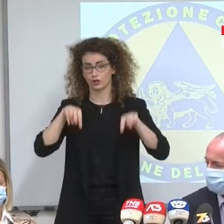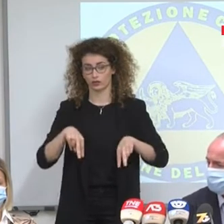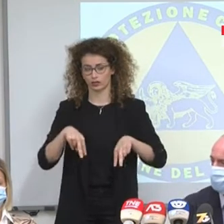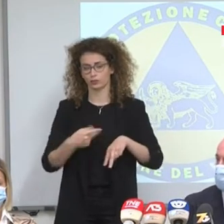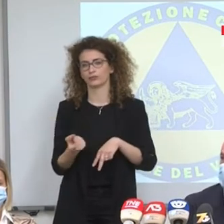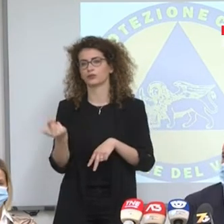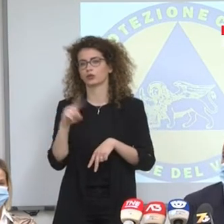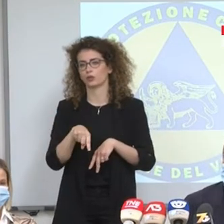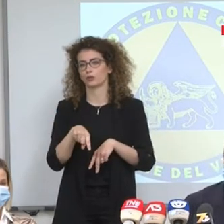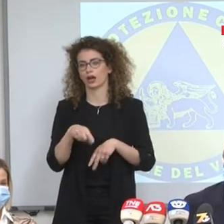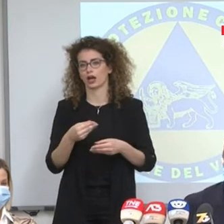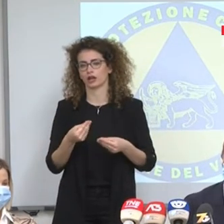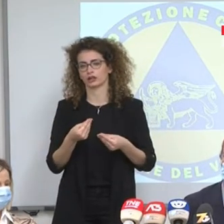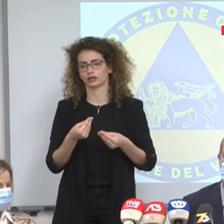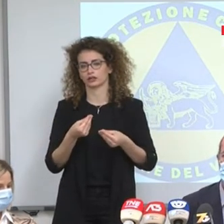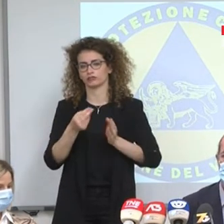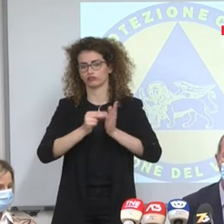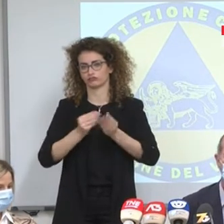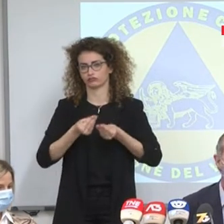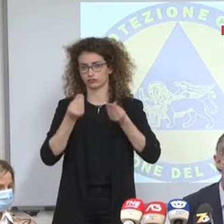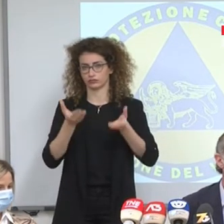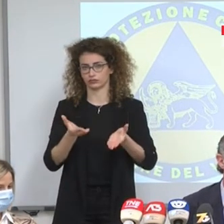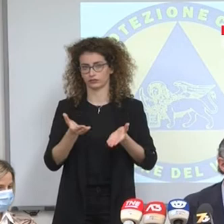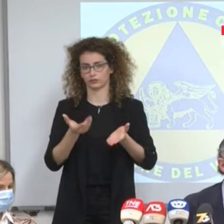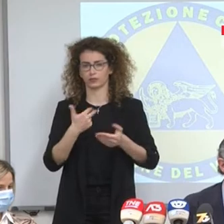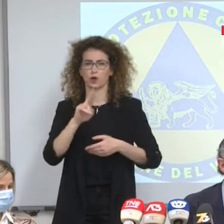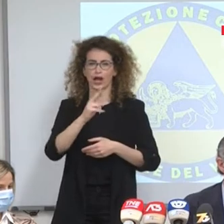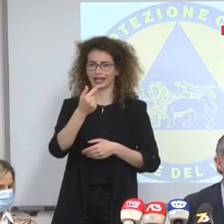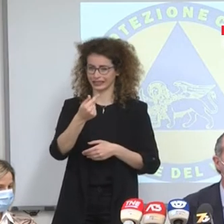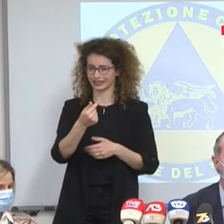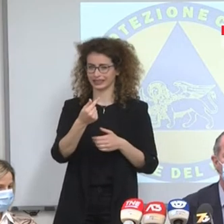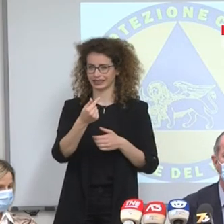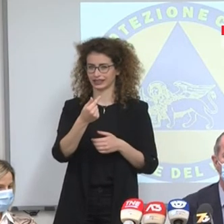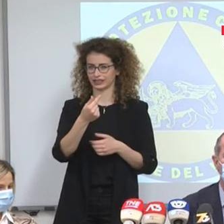po' di parametri rispetto all'R-Cont,